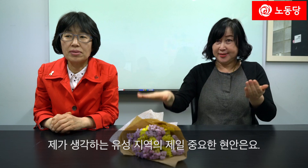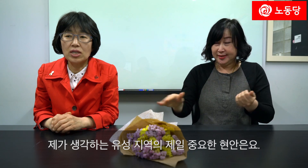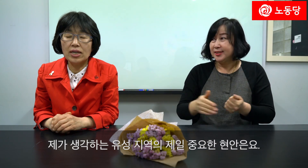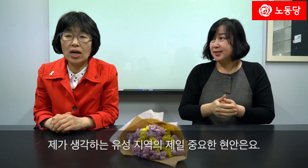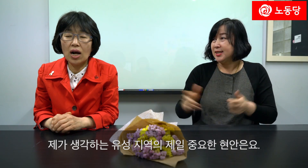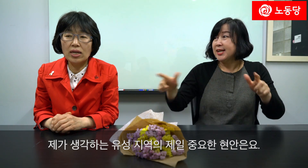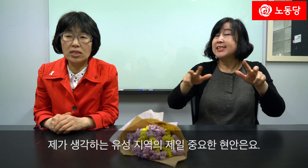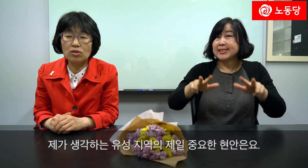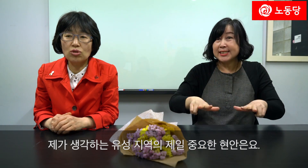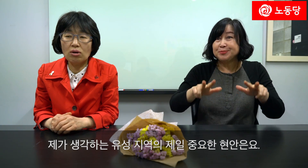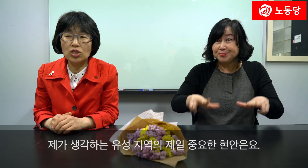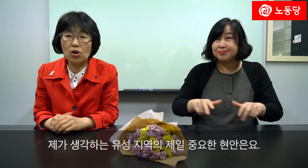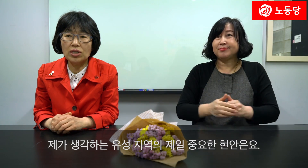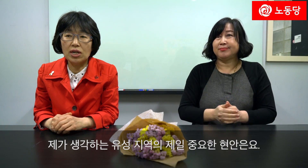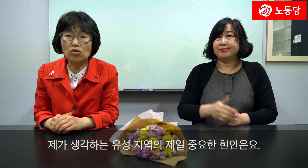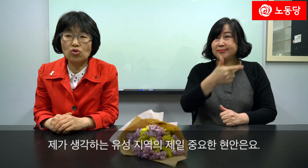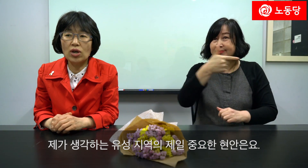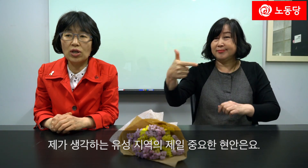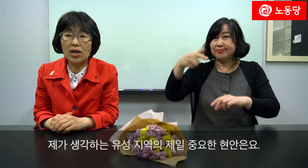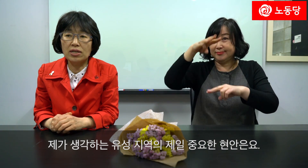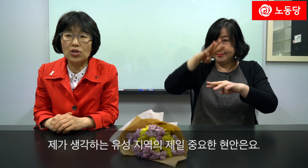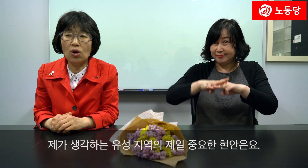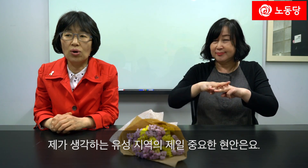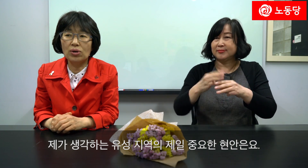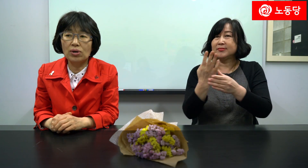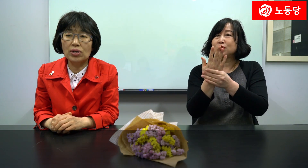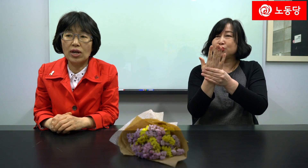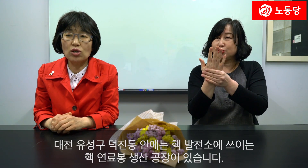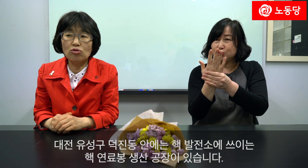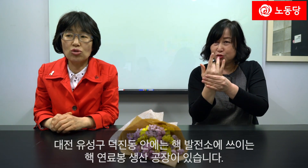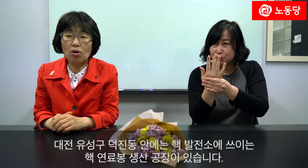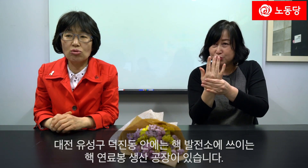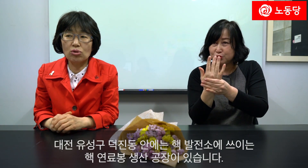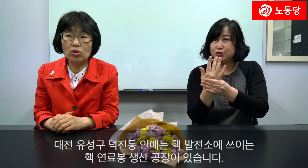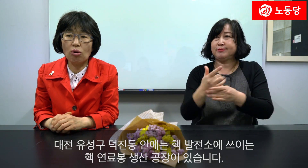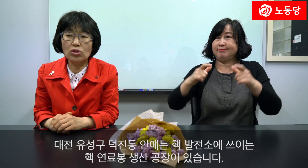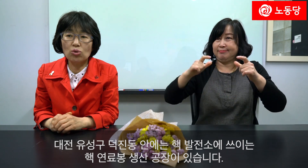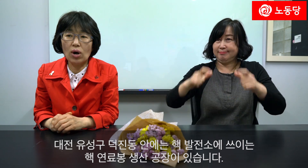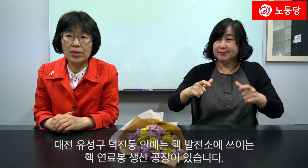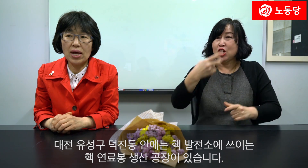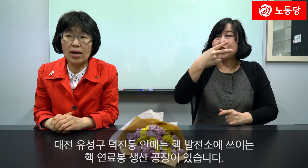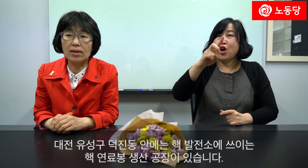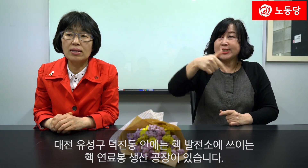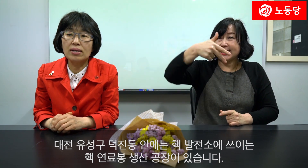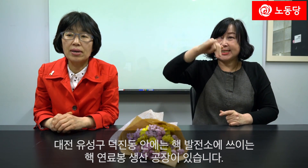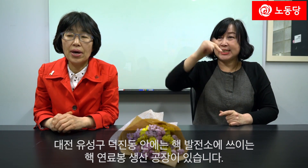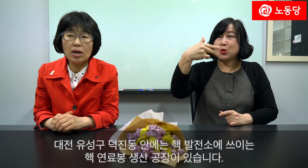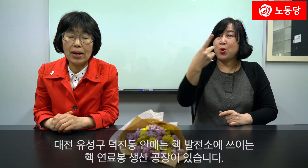네. 제가 생각하는 유성 지역의 제일 중요한 현안은요. 대전 유성구 덕진동